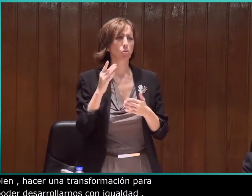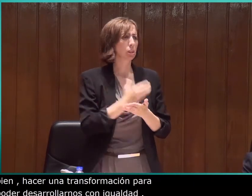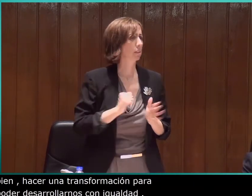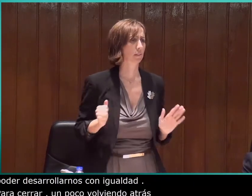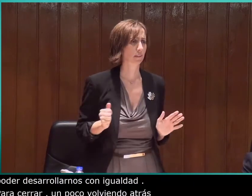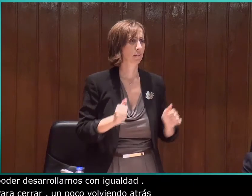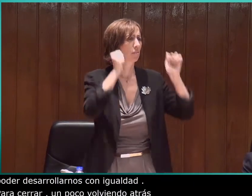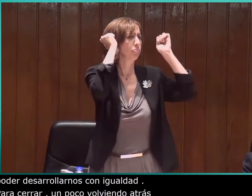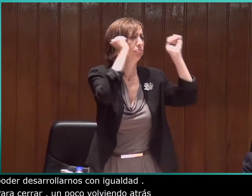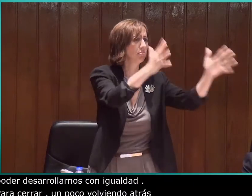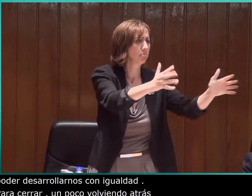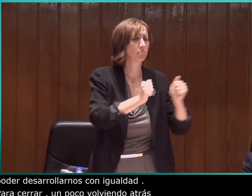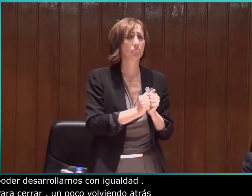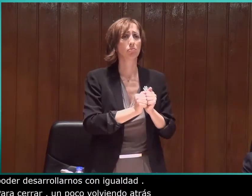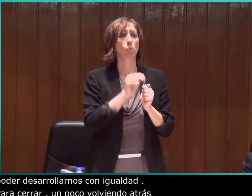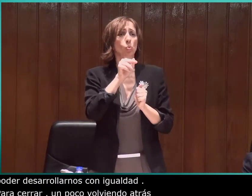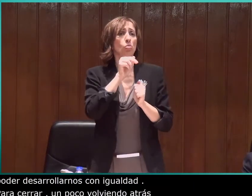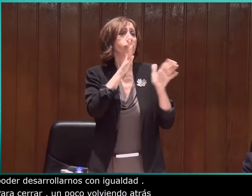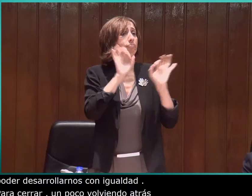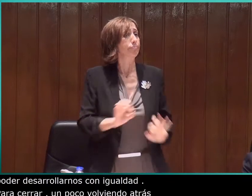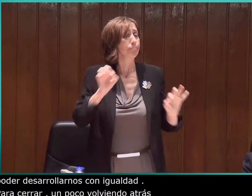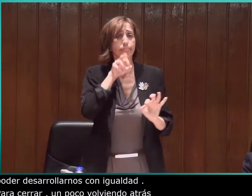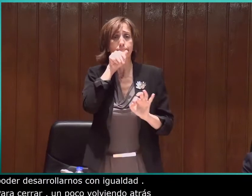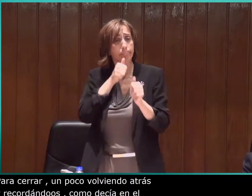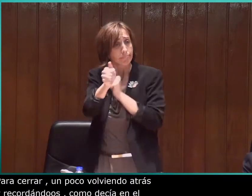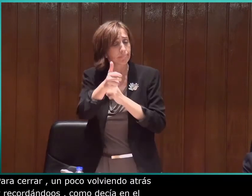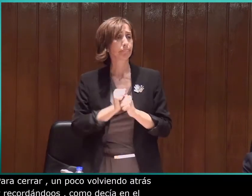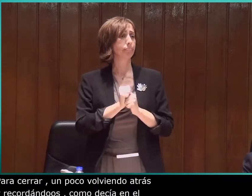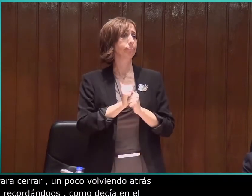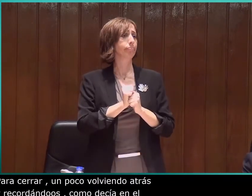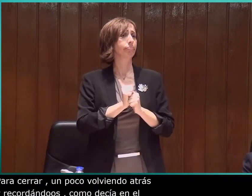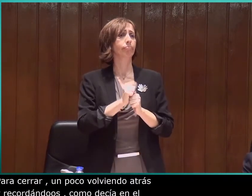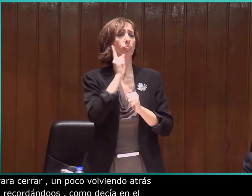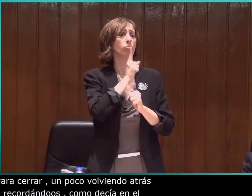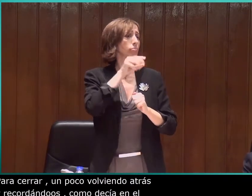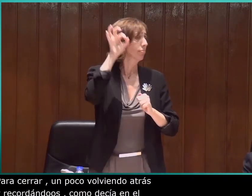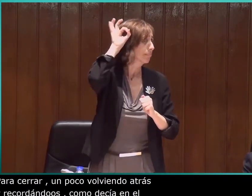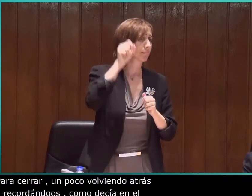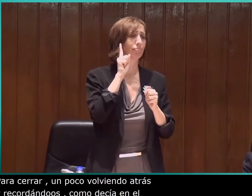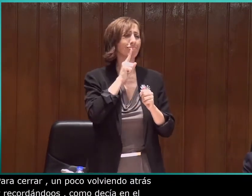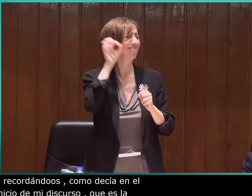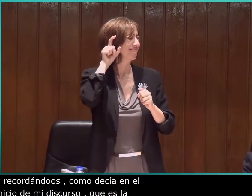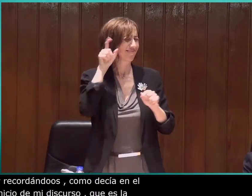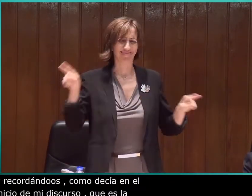es la semana internacional de las personas sordas de todas las personas sordas signantes no signantes las que utilizan la lengua oral utilizan